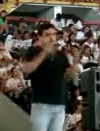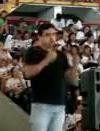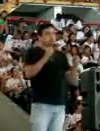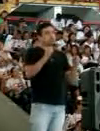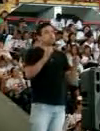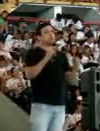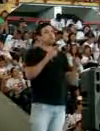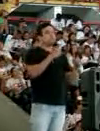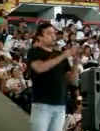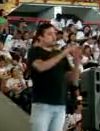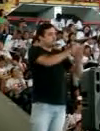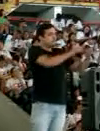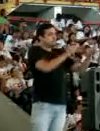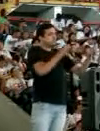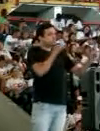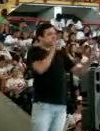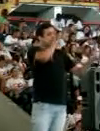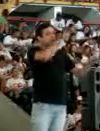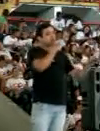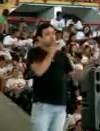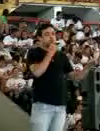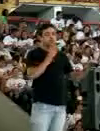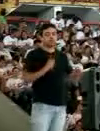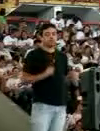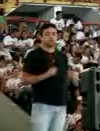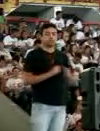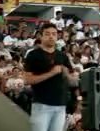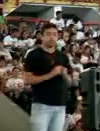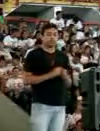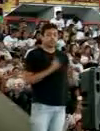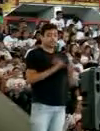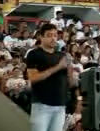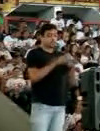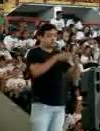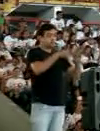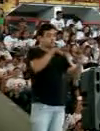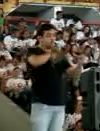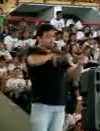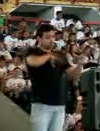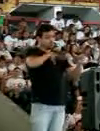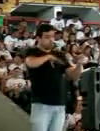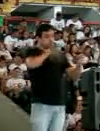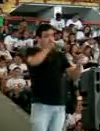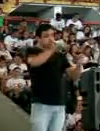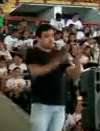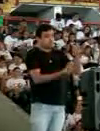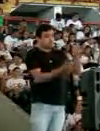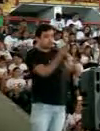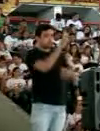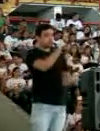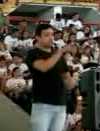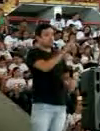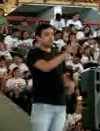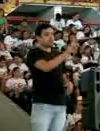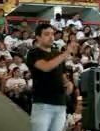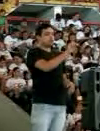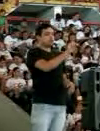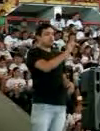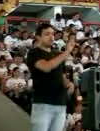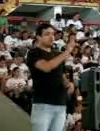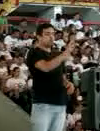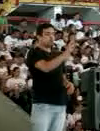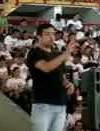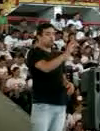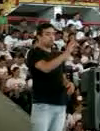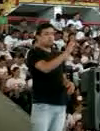não quero mudanças radicais. O pessoal do Partido Português deu origem então aos restauradores.